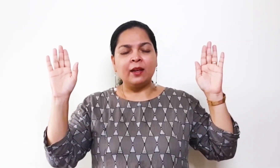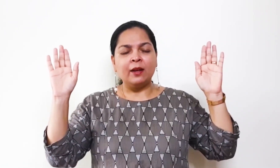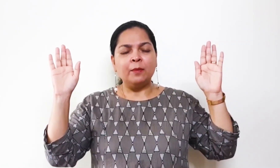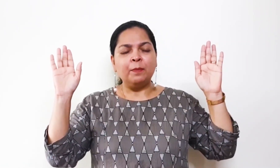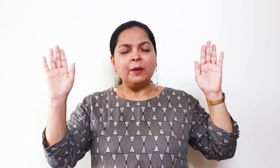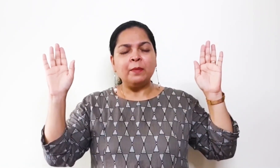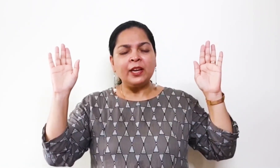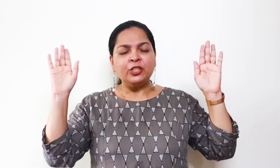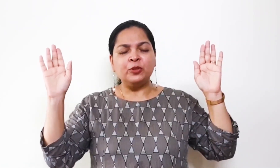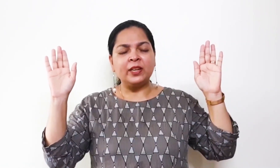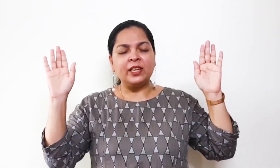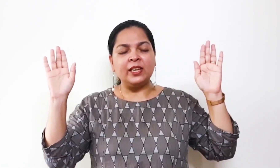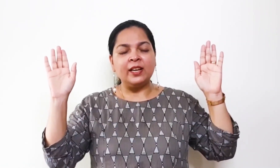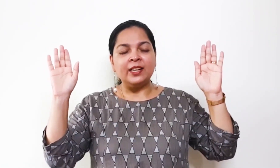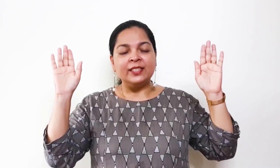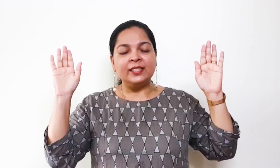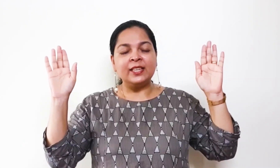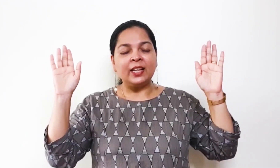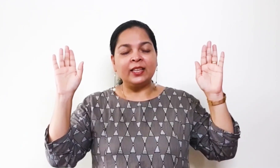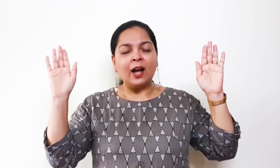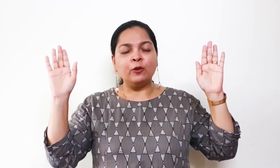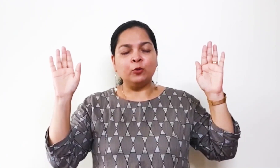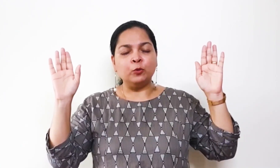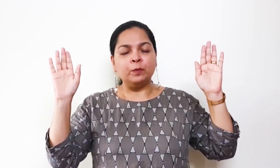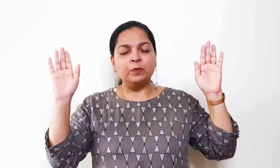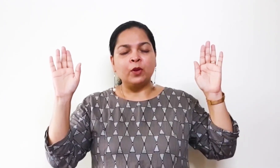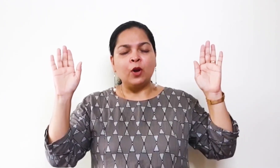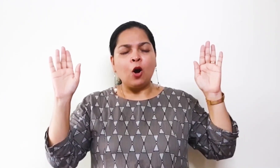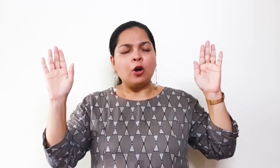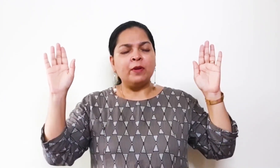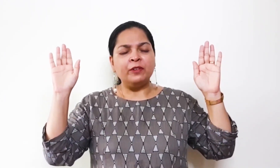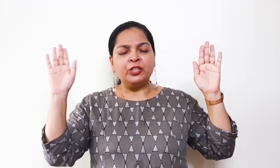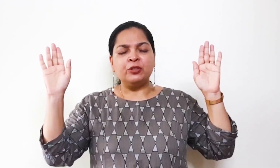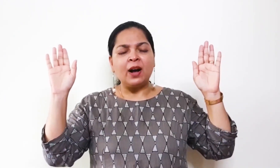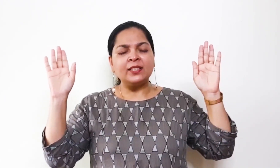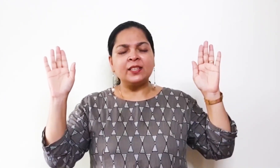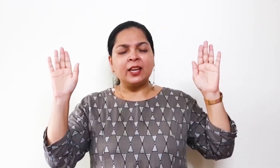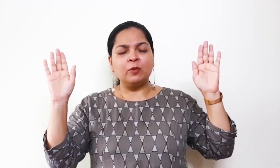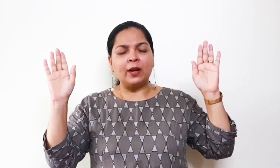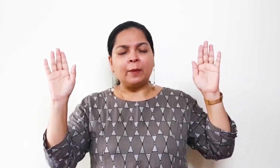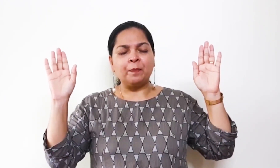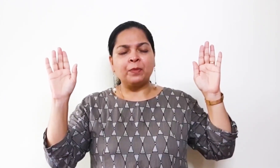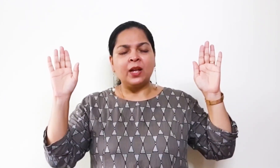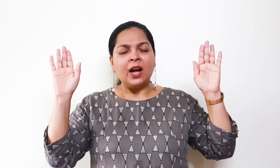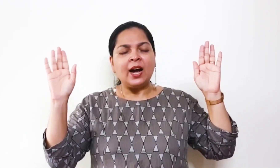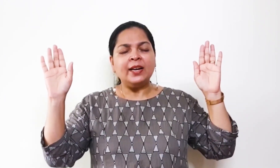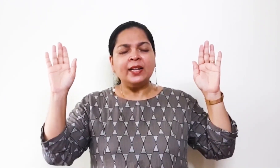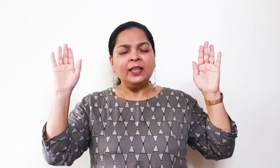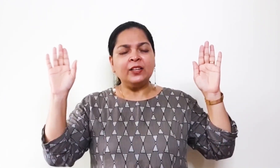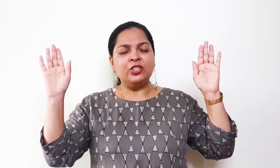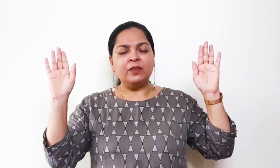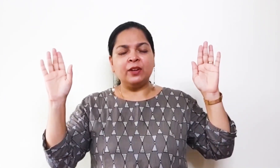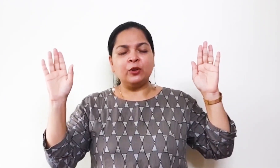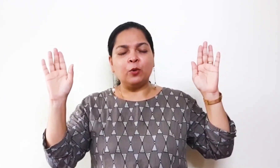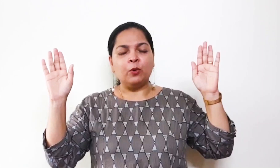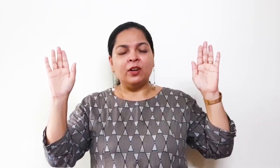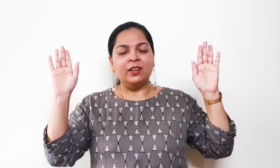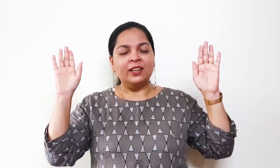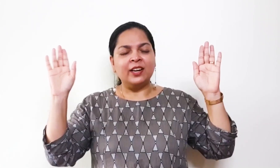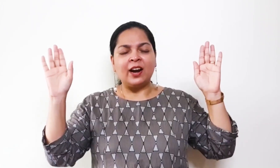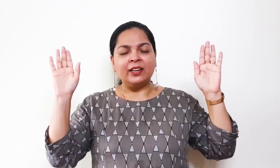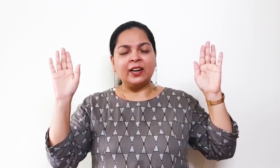मैं परमेश्वर की संतान हूँ और मैं विश्वास के द्वारा अनंत जीवन